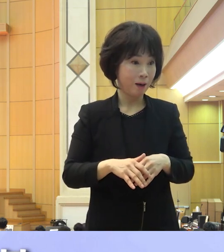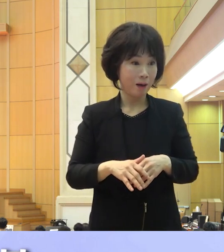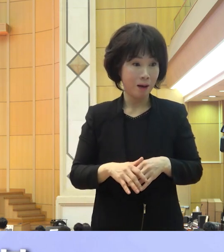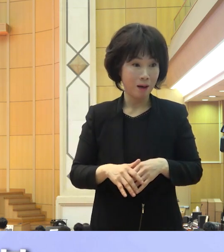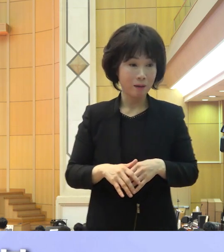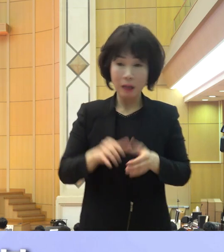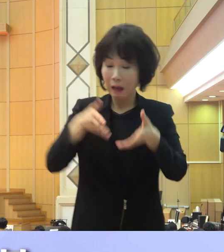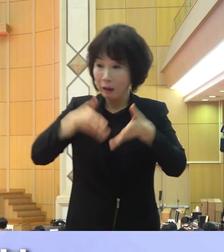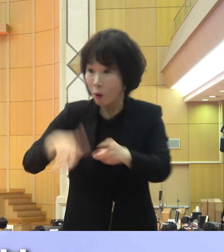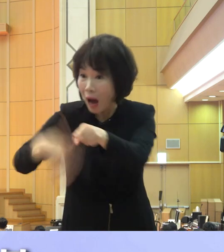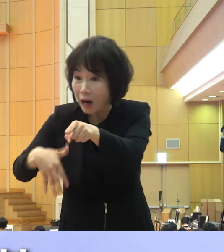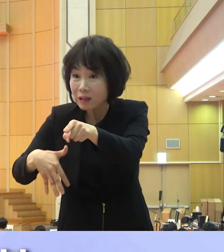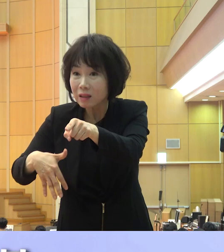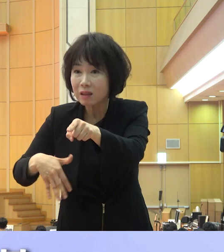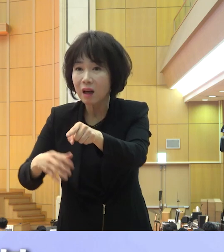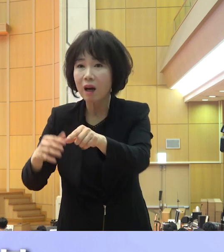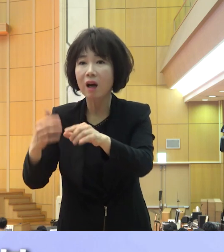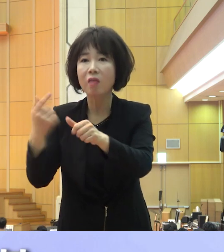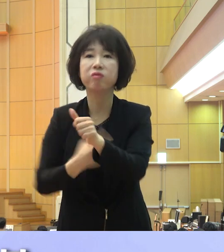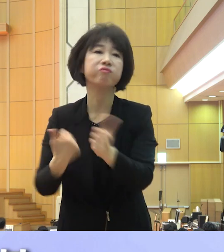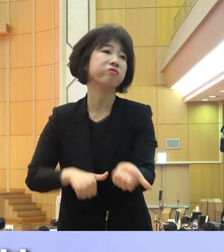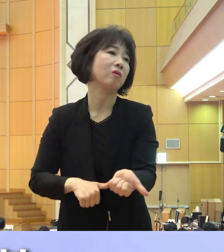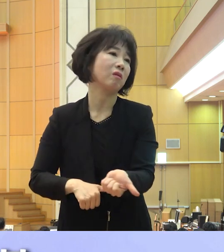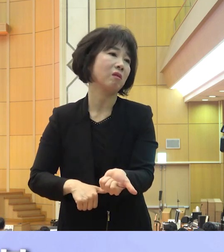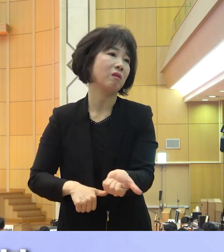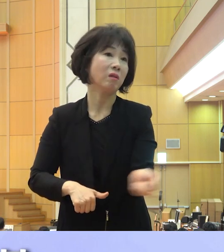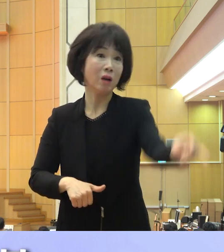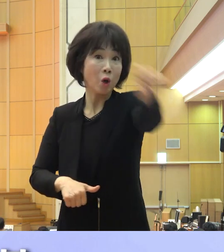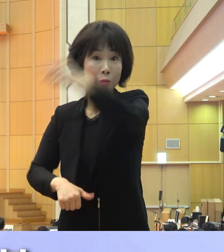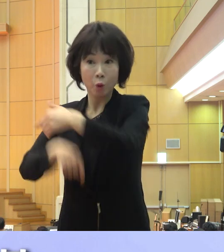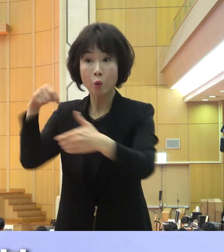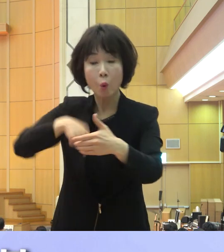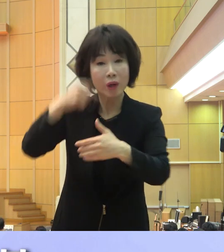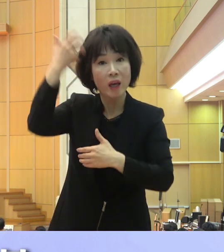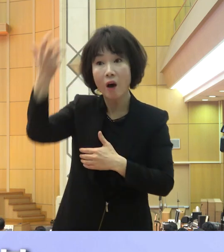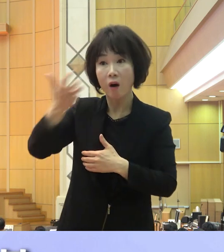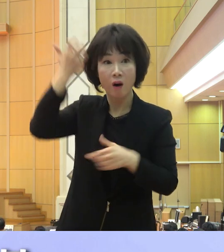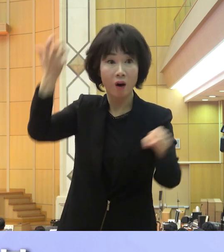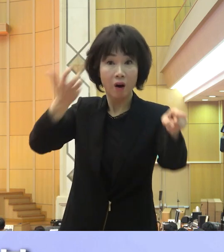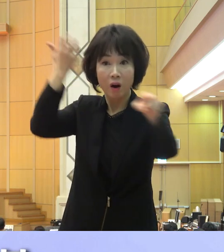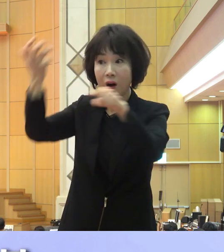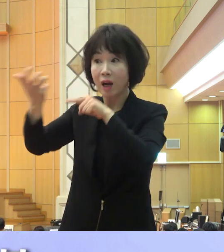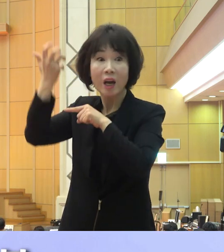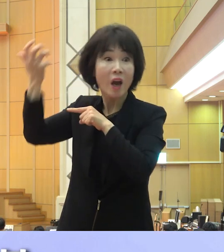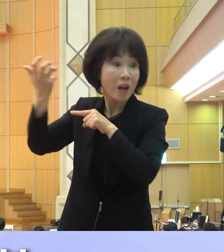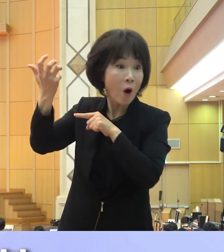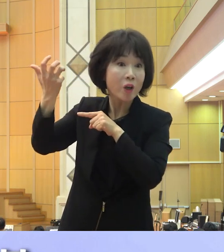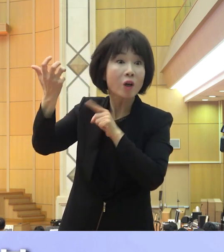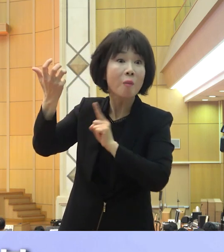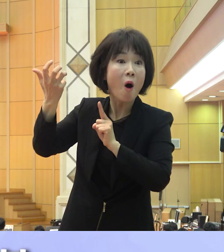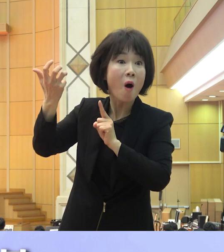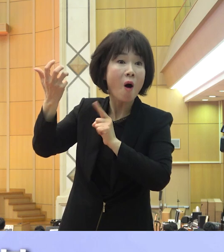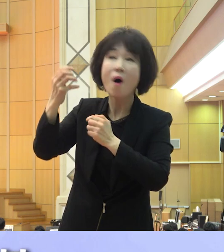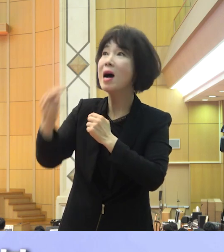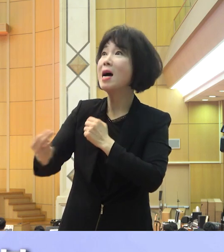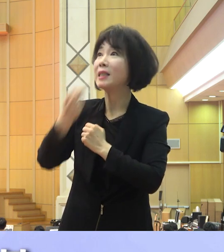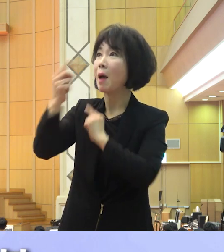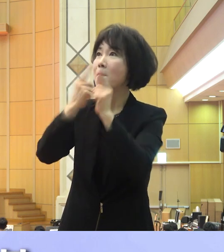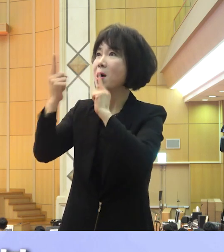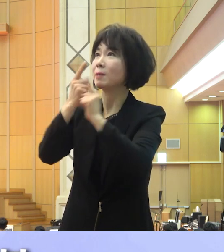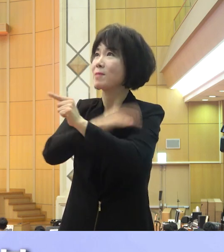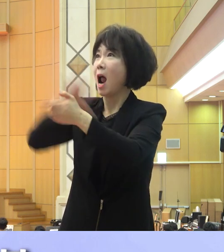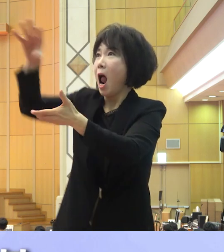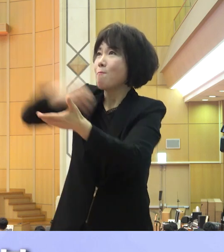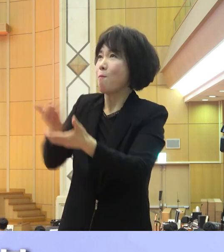없죠. 우리 속에 있는 영이 하나님 주신 말씀 뽕잎 먹듯이 생명의 말씀 먹고,